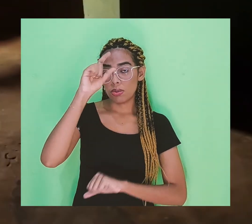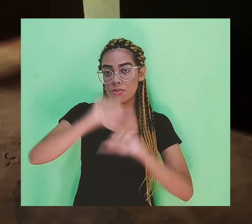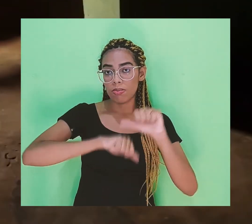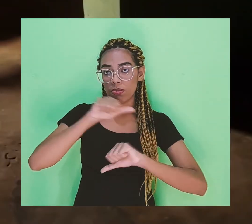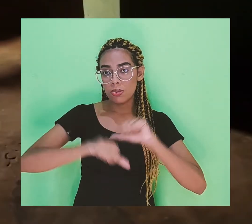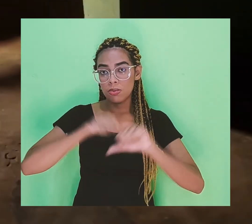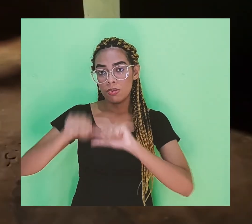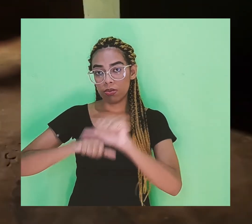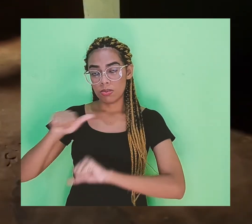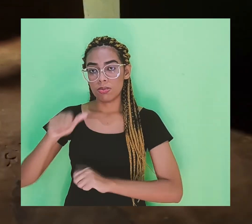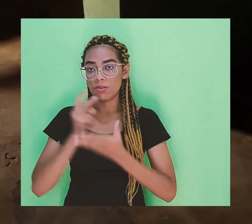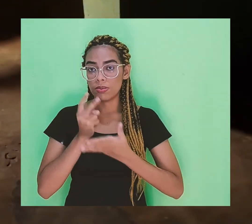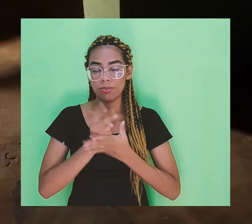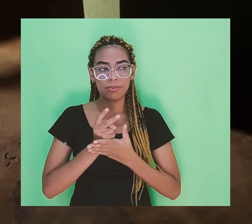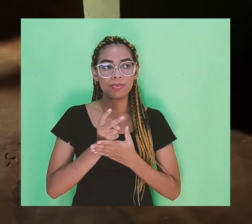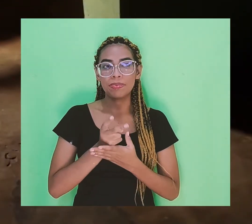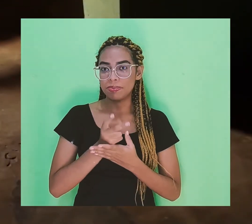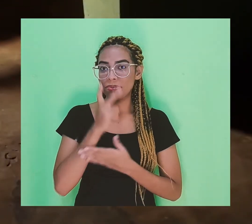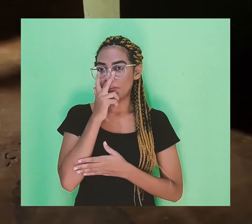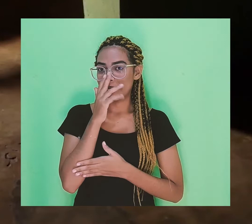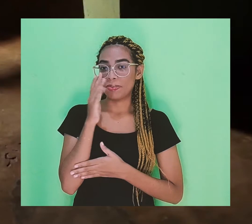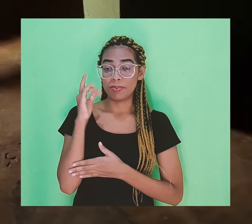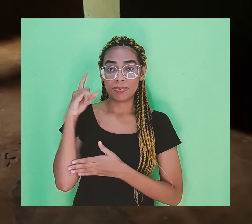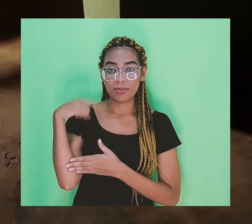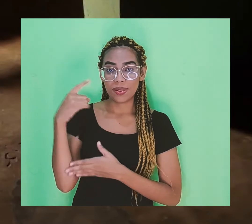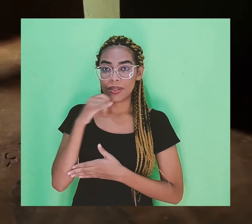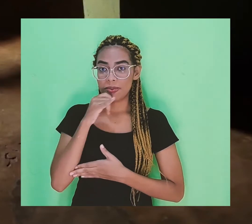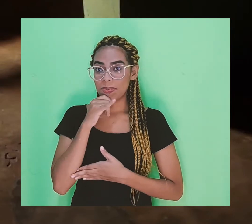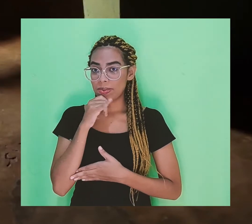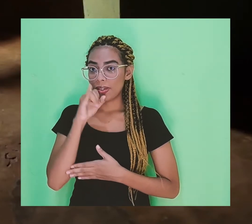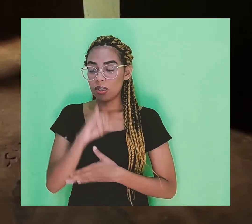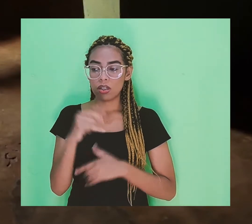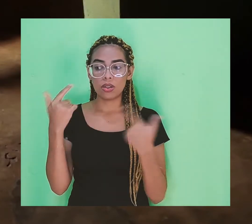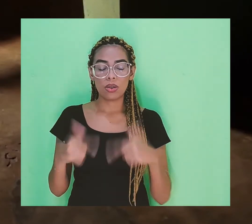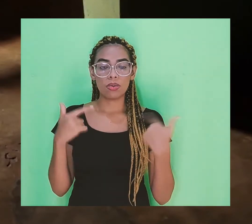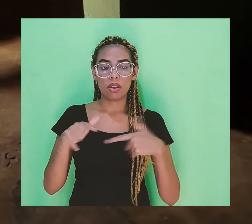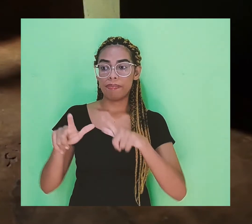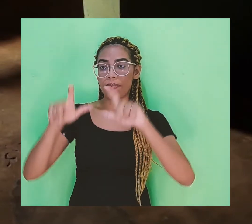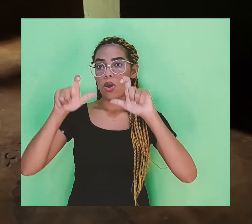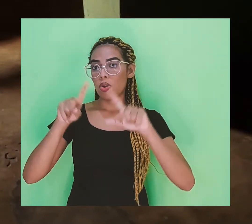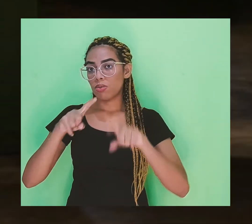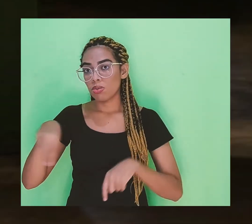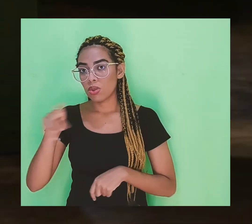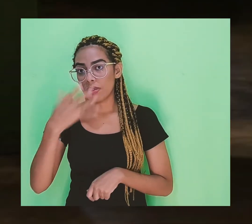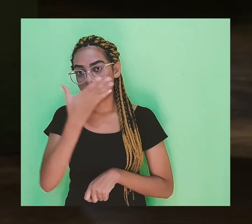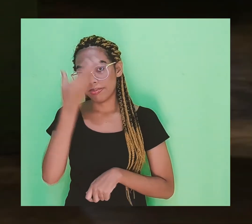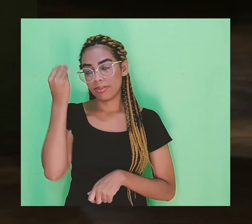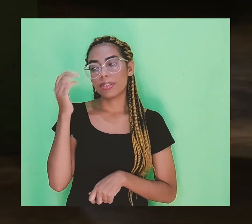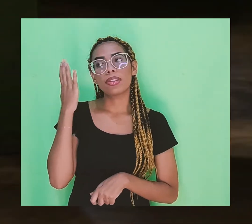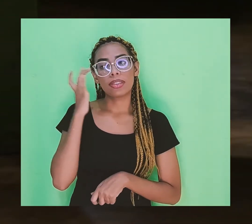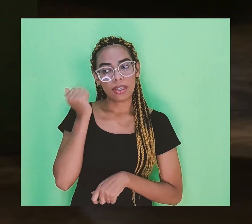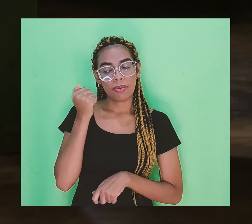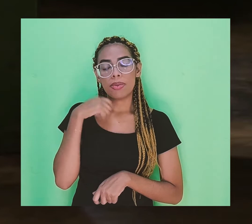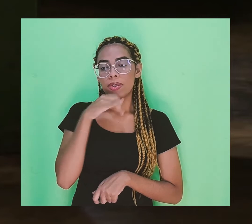descobre algo novo. E é muito doido, porque se não for o registro fotográfico, você esquece. E a memória é muito seletiva,